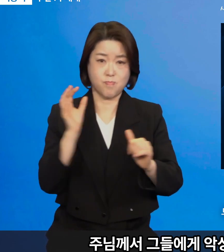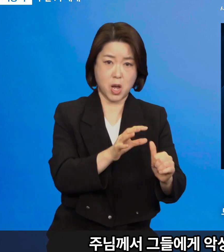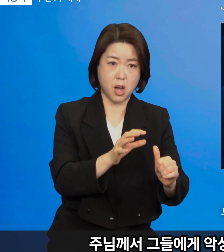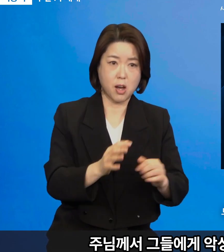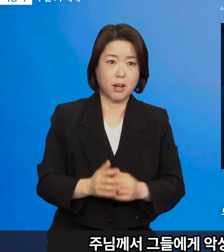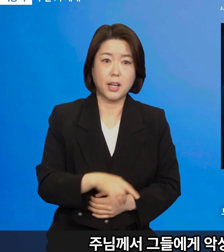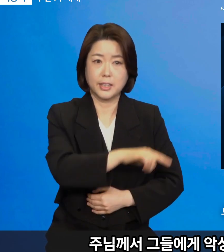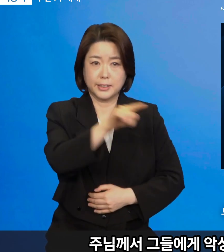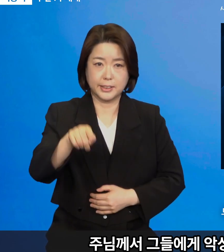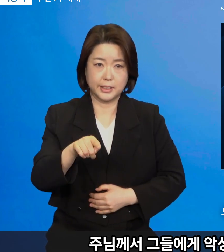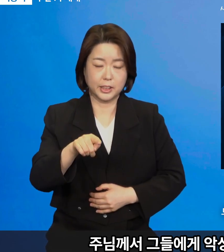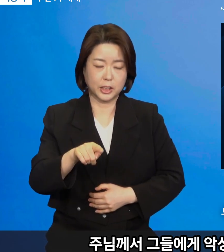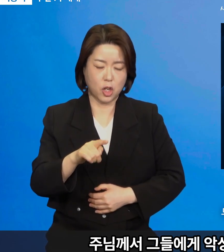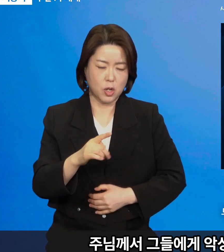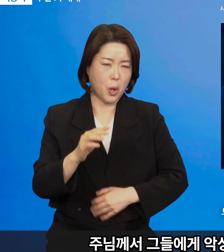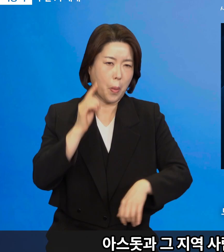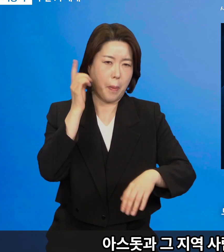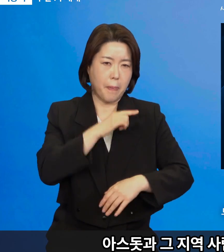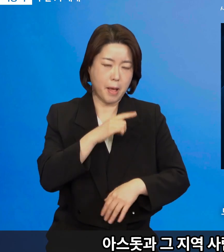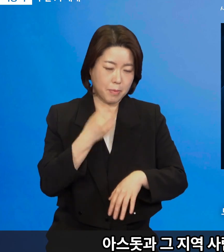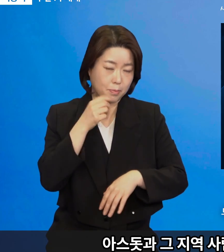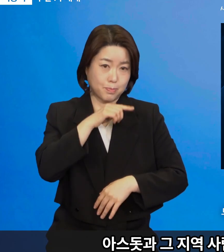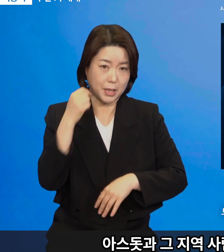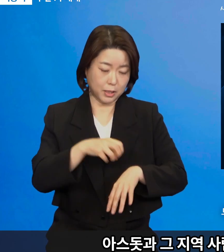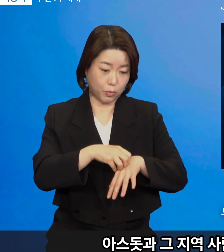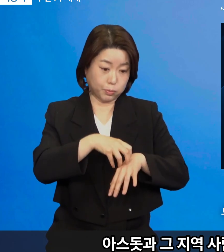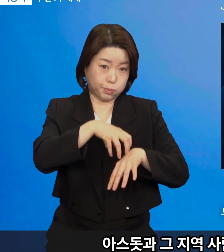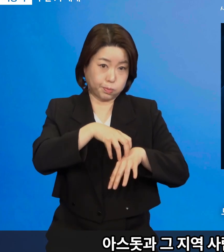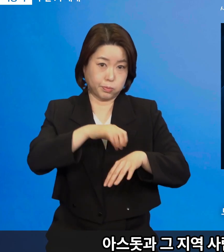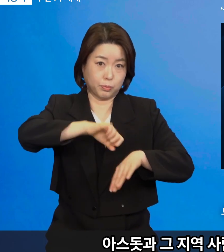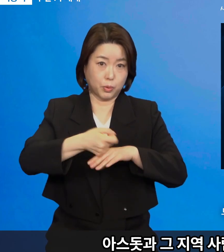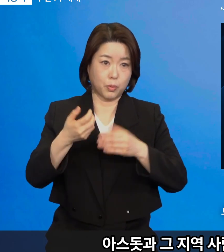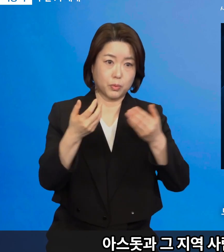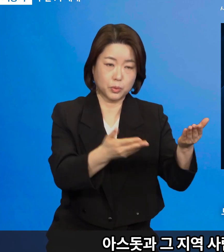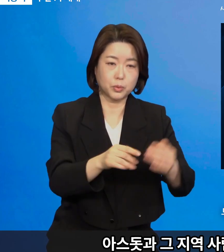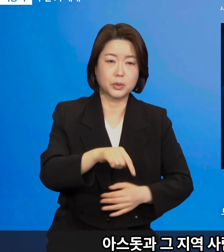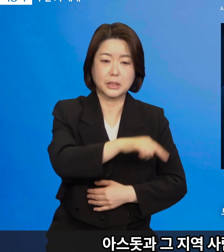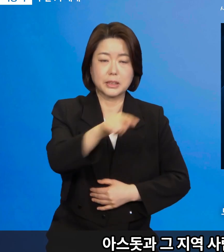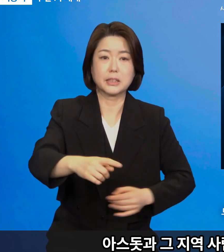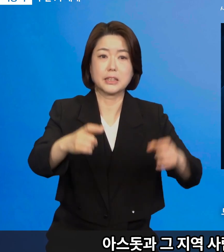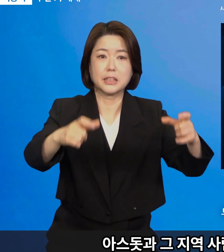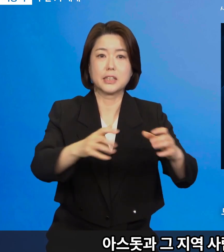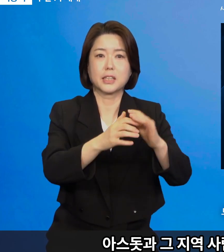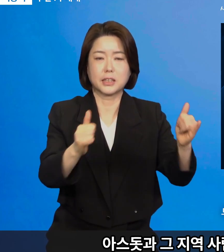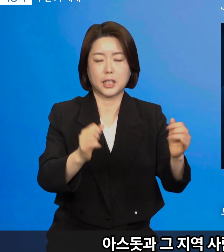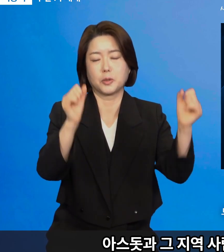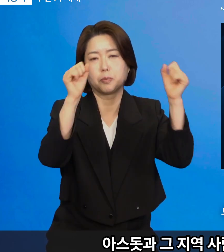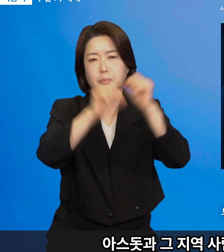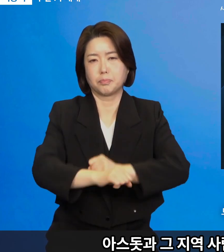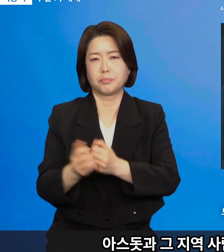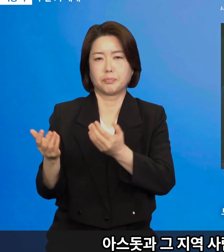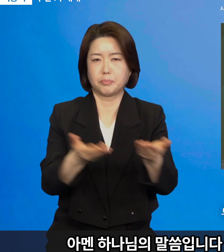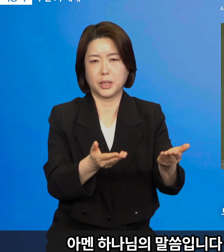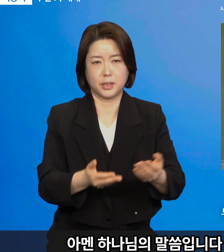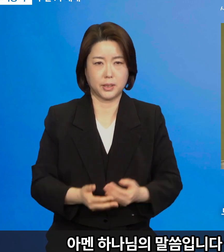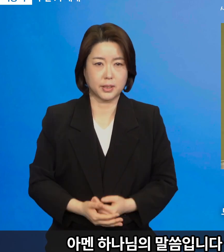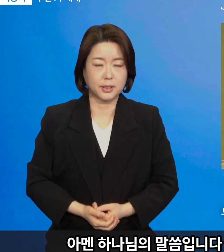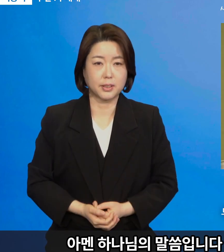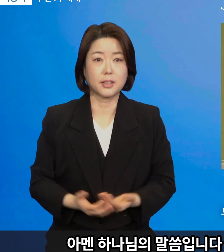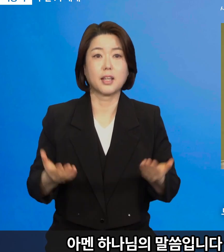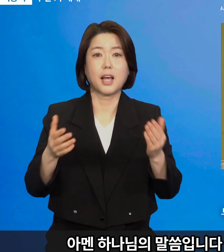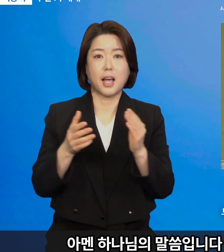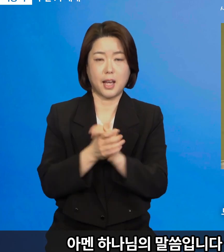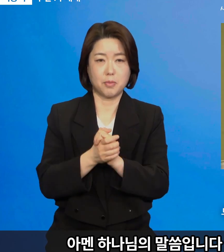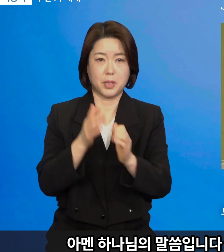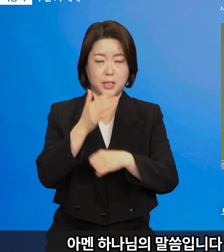그들에게 악성 종양 재앙을 내리셔서 아스돗과 그 지역 사람들을 망하게 하셨다.